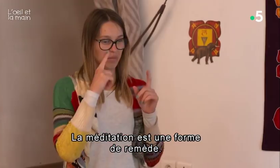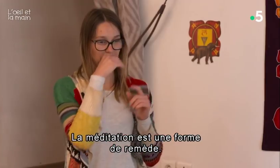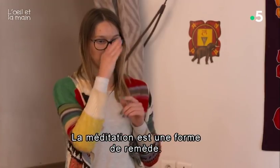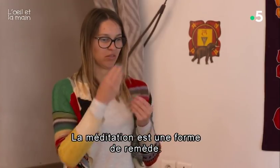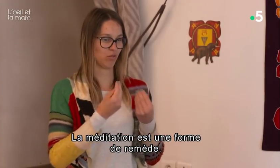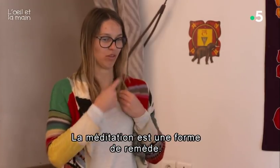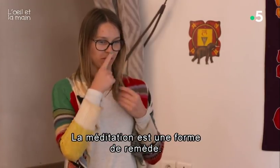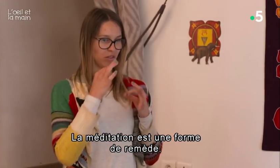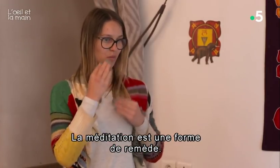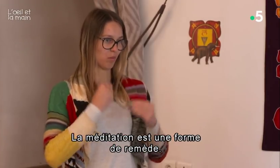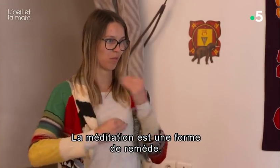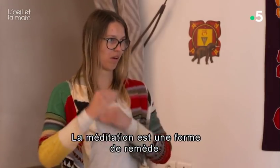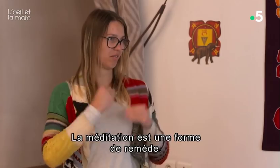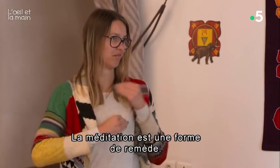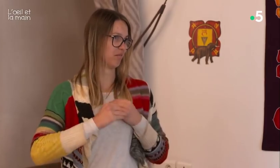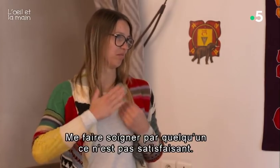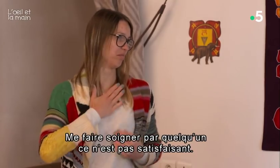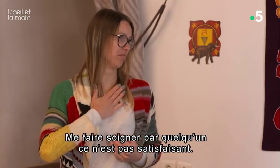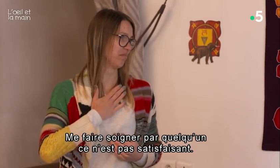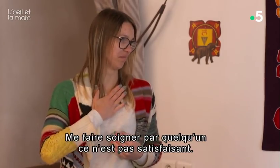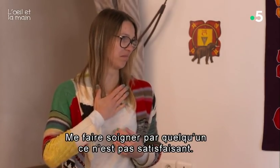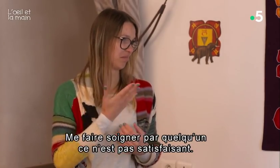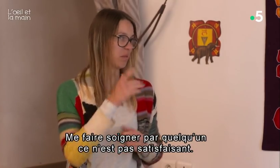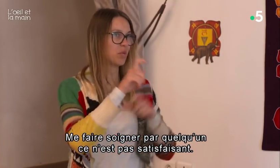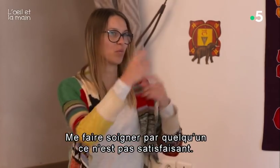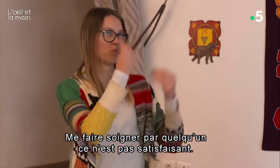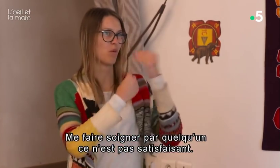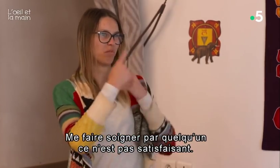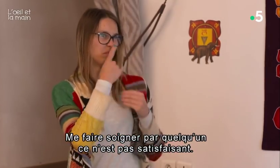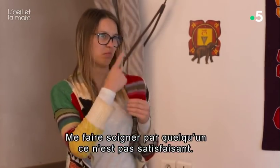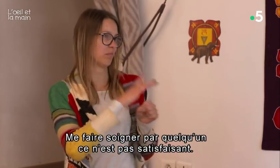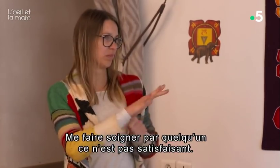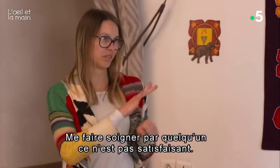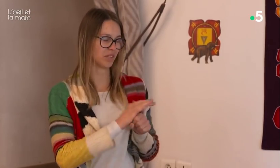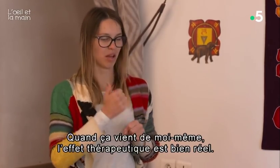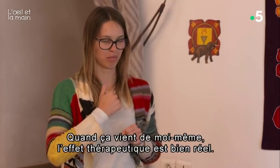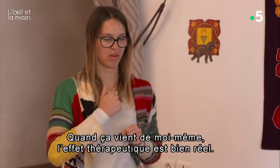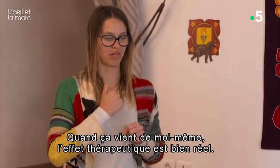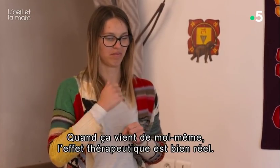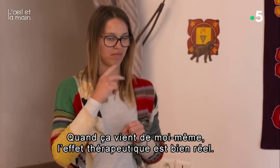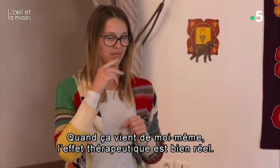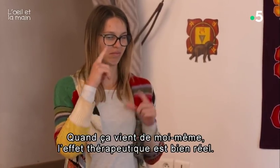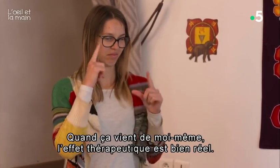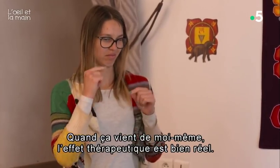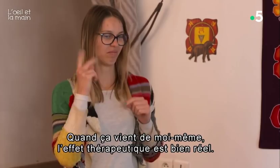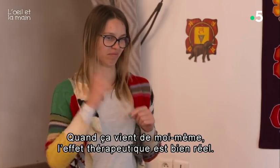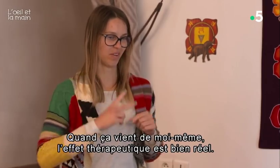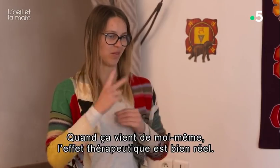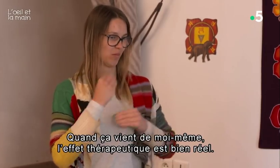La méditation est une forme de remède. Me faire soigner par quelqu'un, ce n'est pas satisfaisant. Quand ça vient de moi-même, l'effet thérapeutique est bien